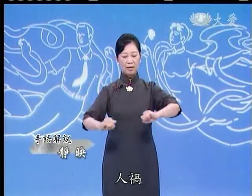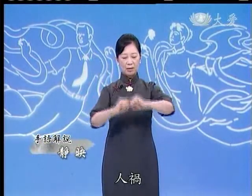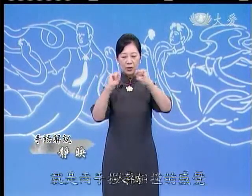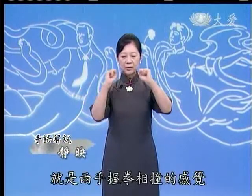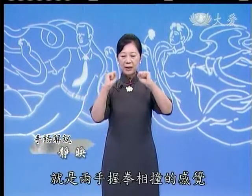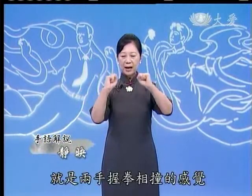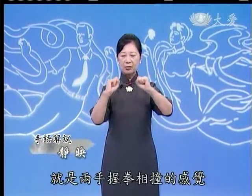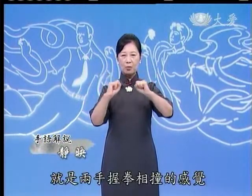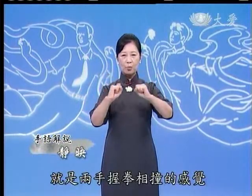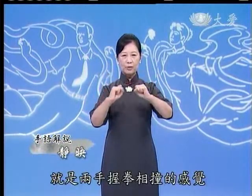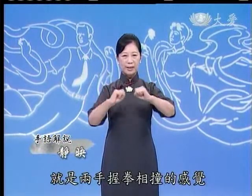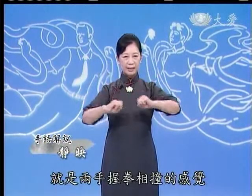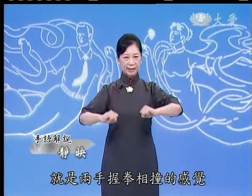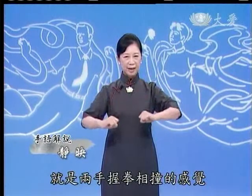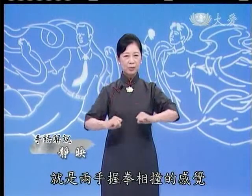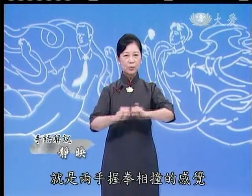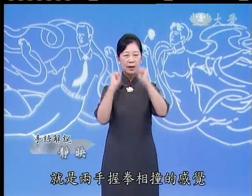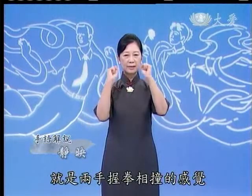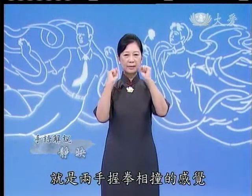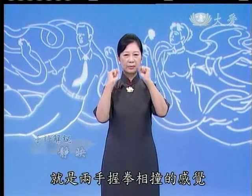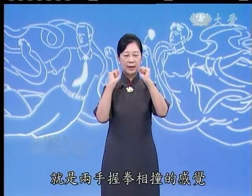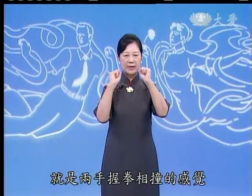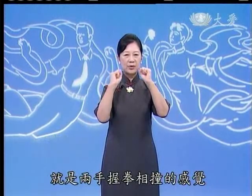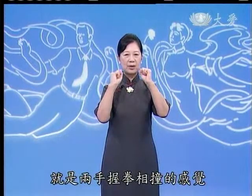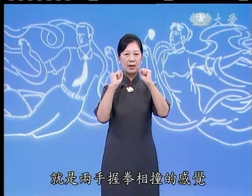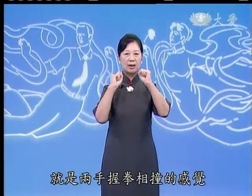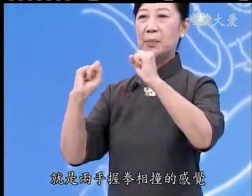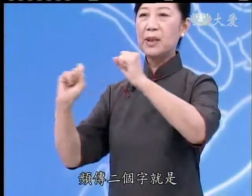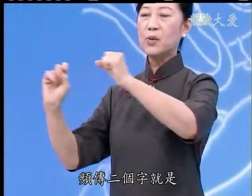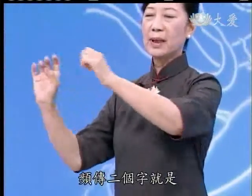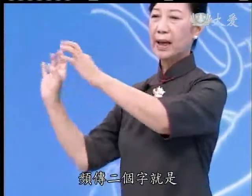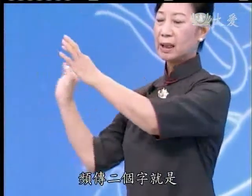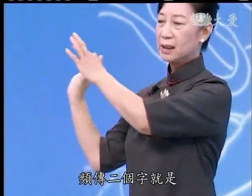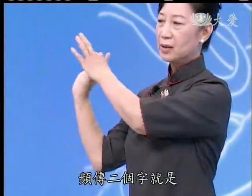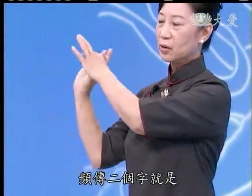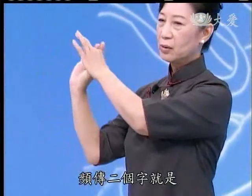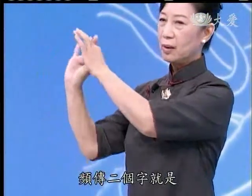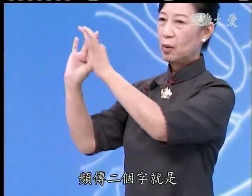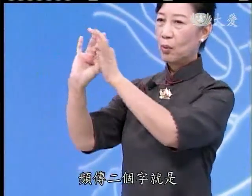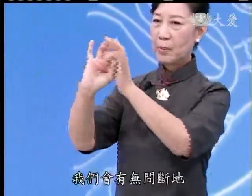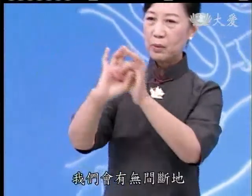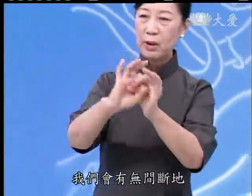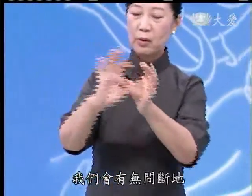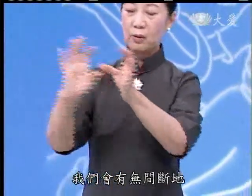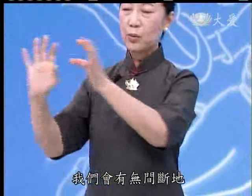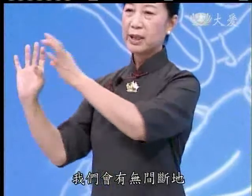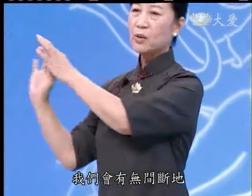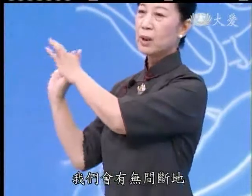祸就是两手握拳相撞的感觉。频传两个字就是我们会有无间断的